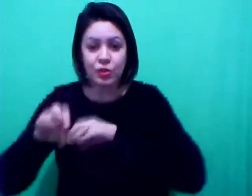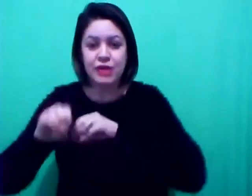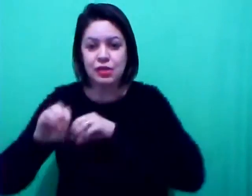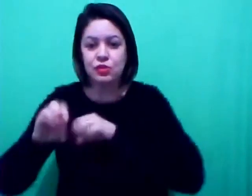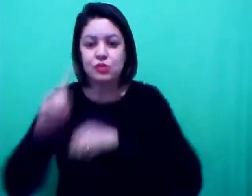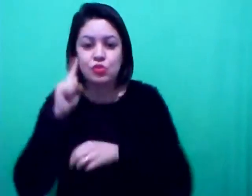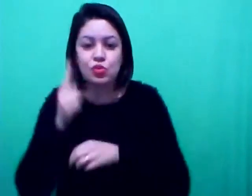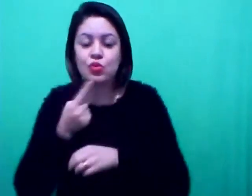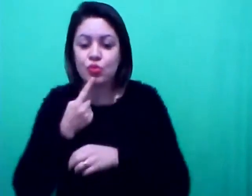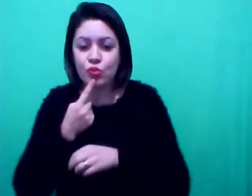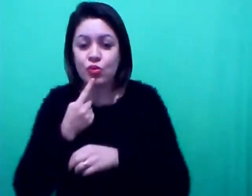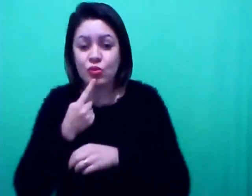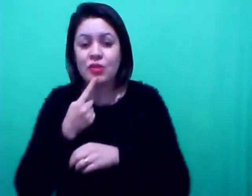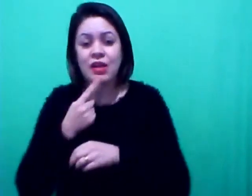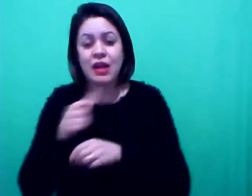O ensino para a pessoa surda.